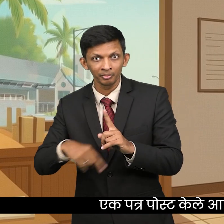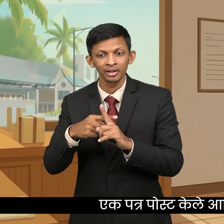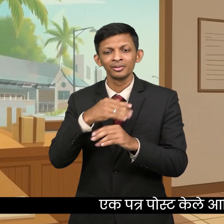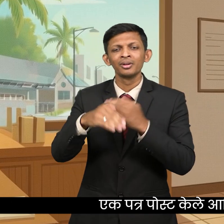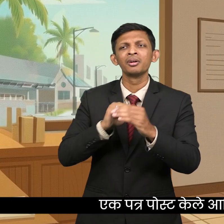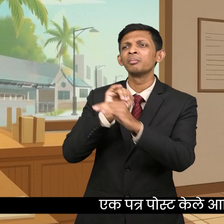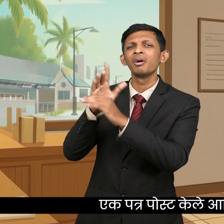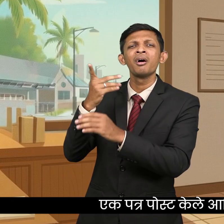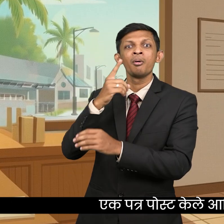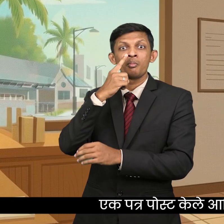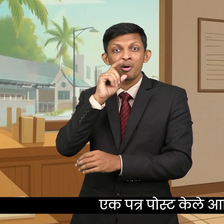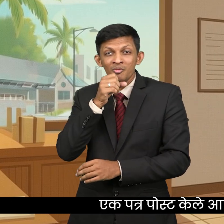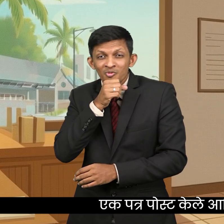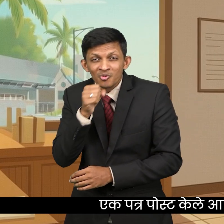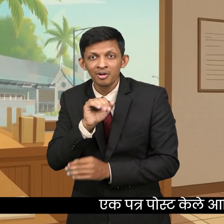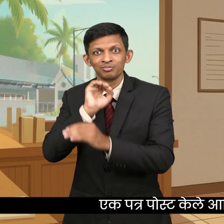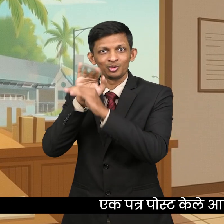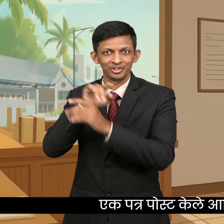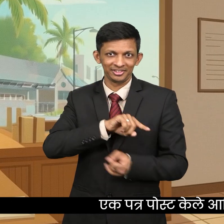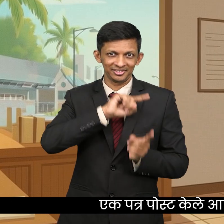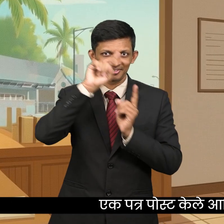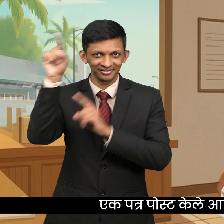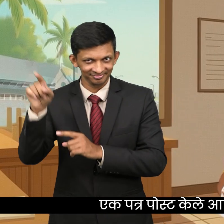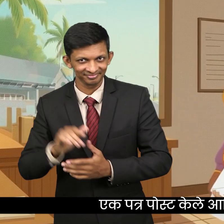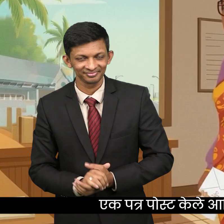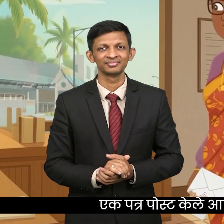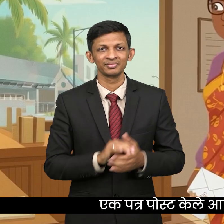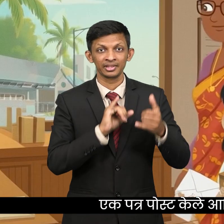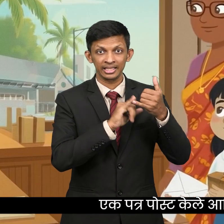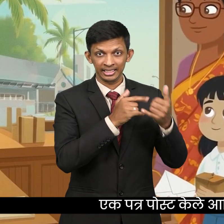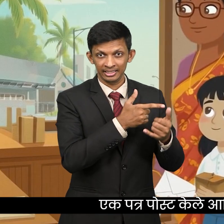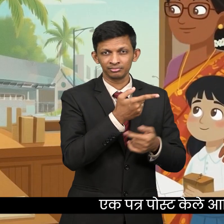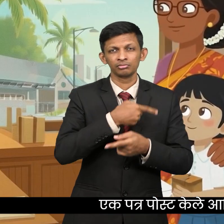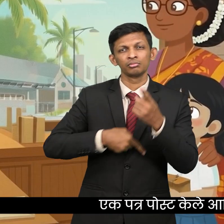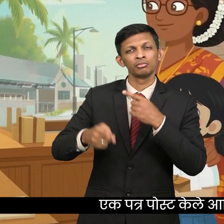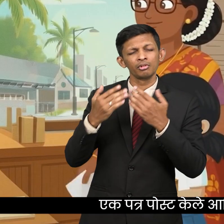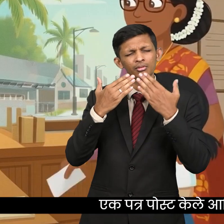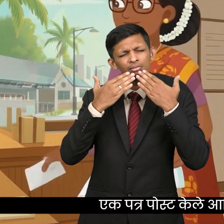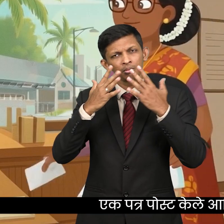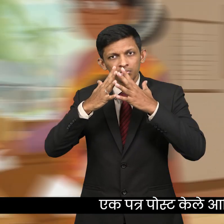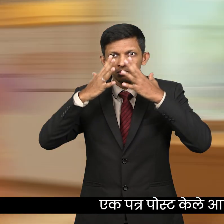आणि माझ्या आजीला एक पार्सल पाठवले.